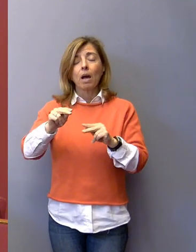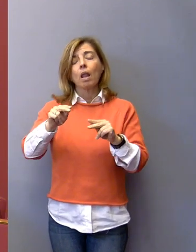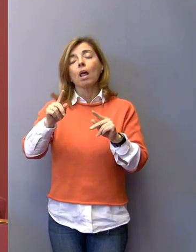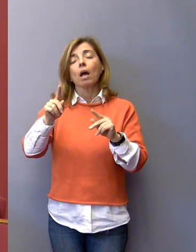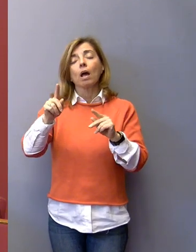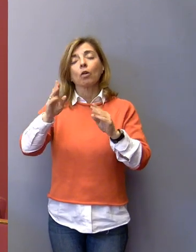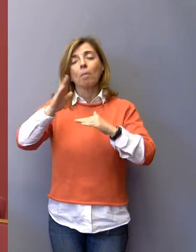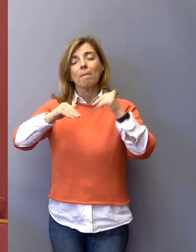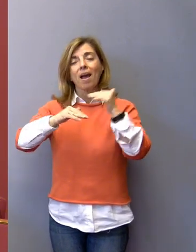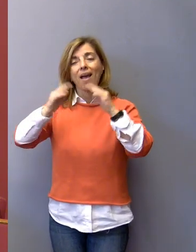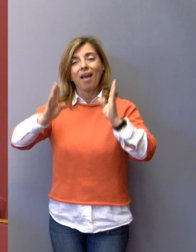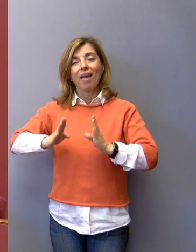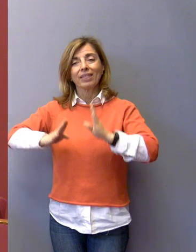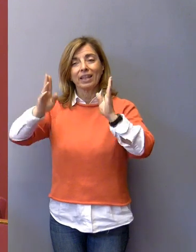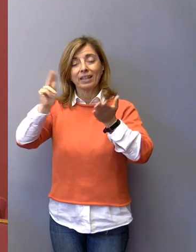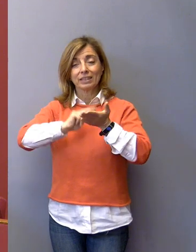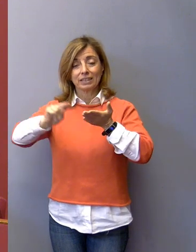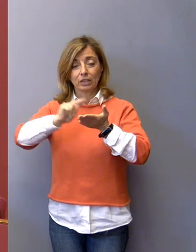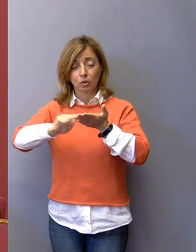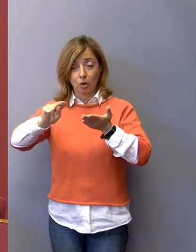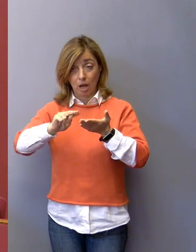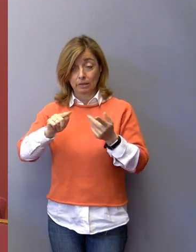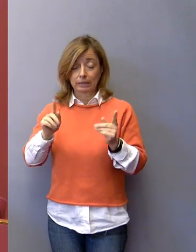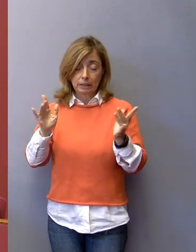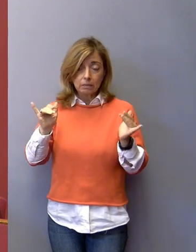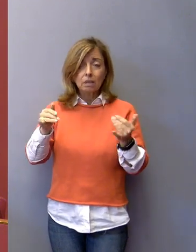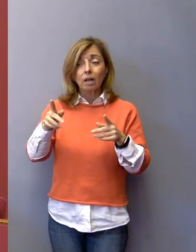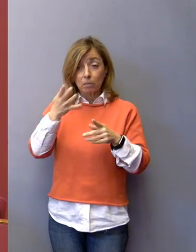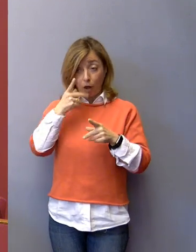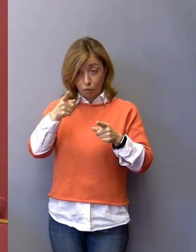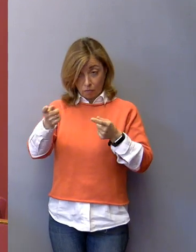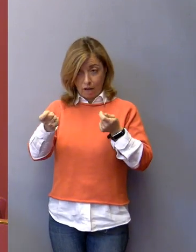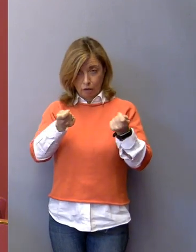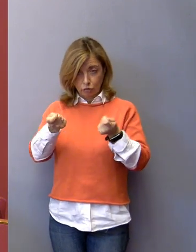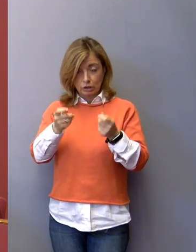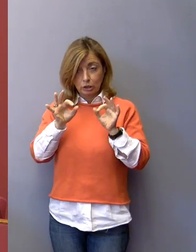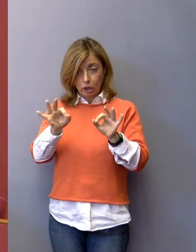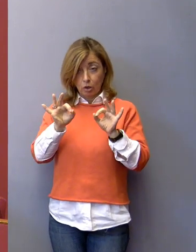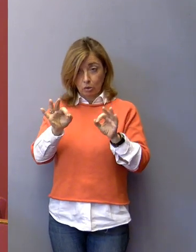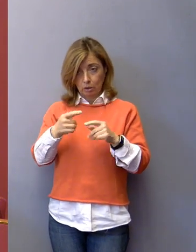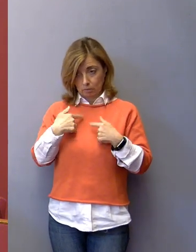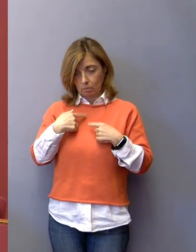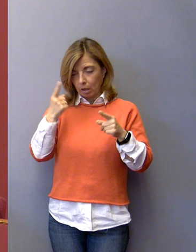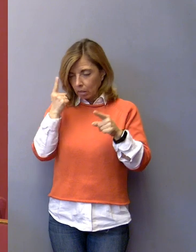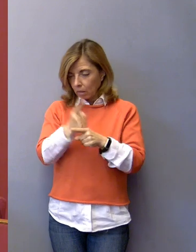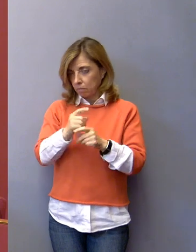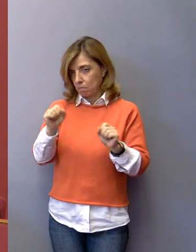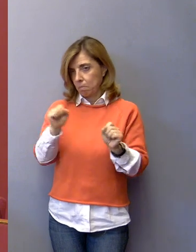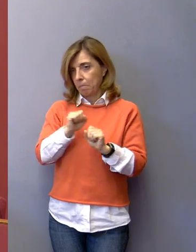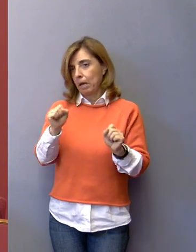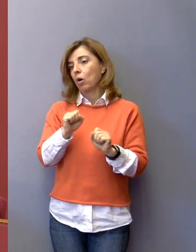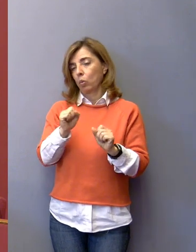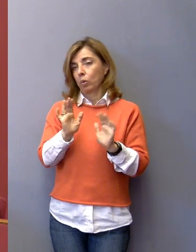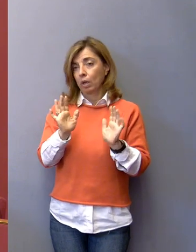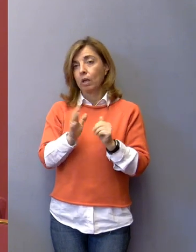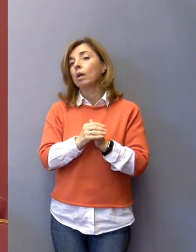la partita dell'edilizia scolastica come stiamo vivendo in questi giorni c'è veramente ovviamente da avere paura perché se noi